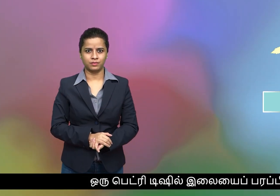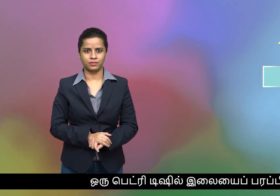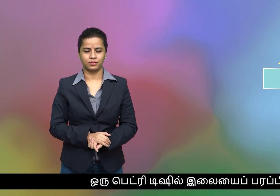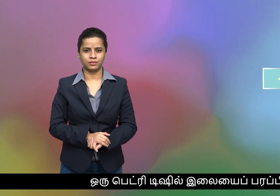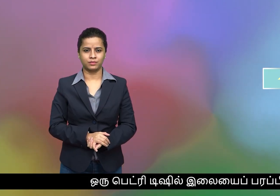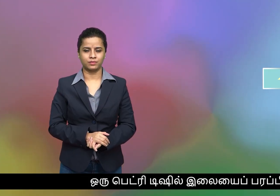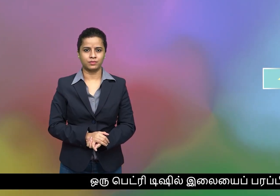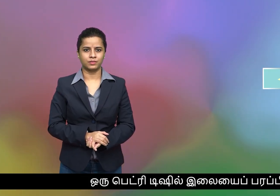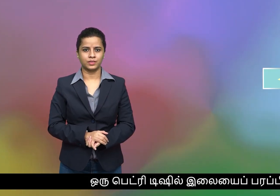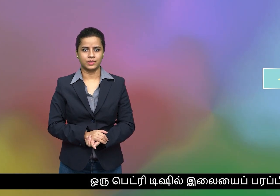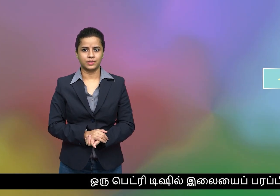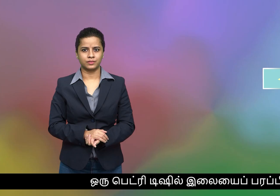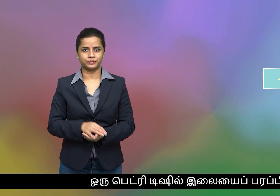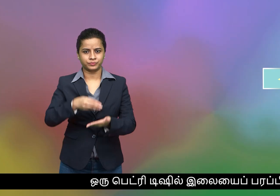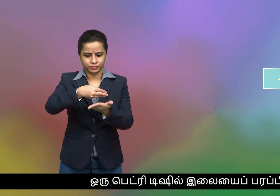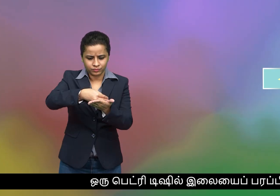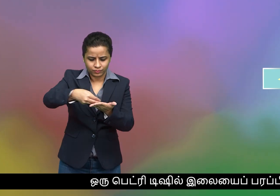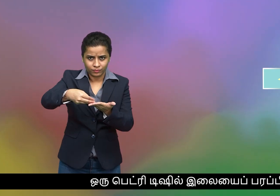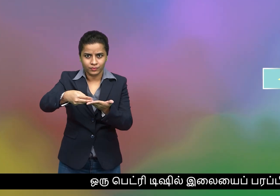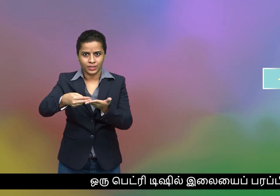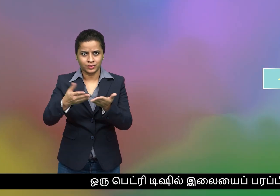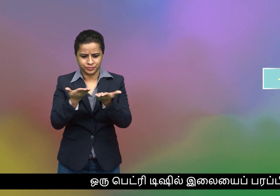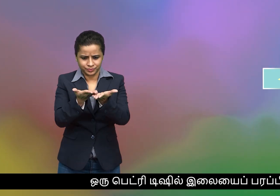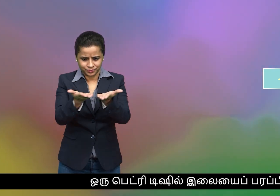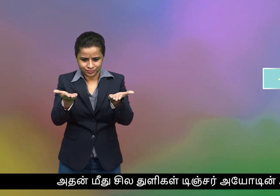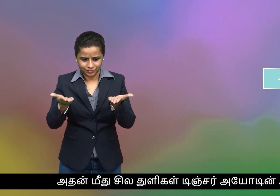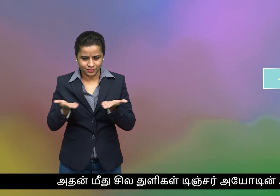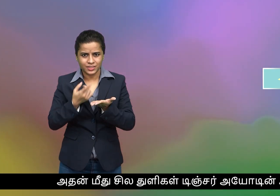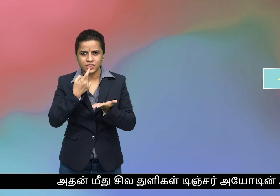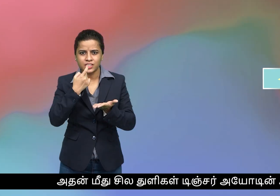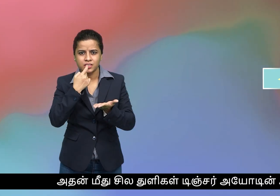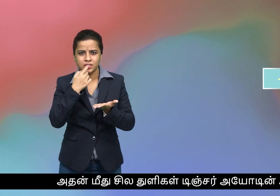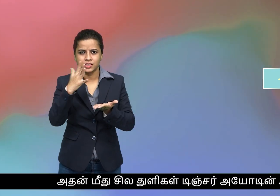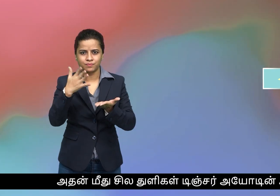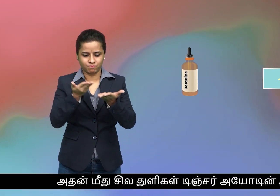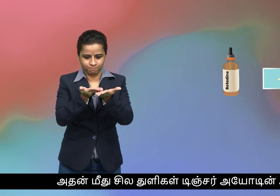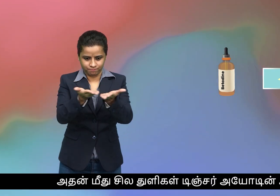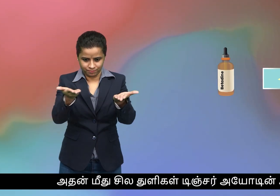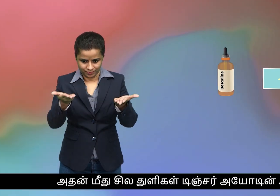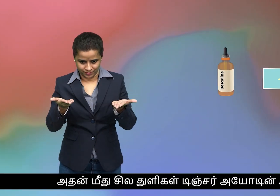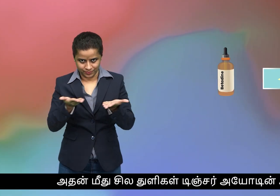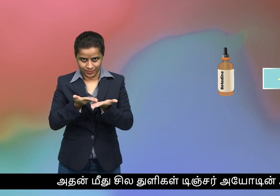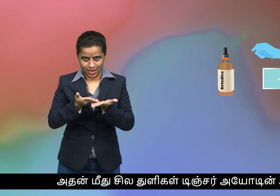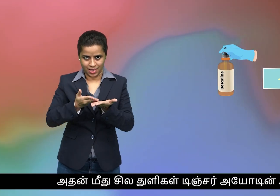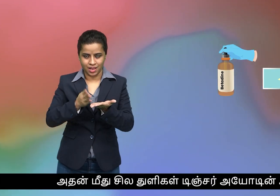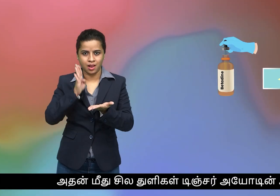ஒரு பெட்ரி டிஷ்ஷில் இலையை பரப்பி அதன் மீது சில துளிகள் டிஞ்சர் அயோடின்